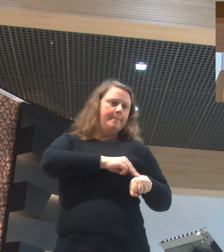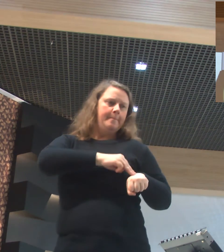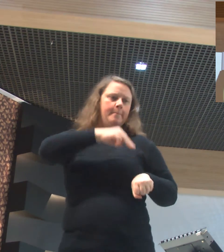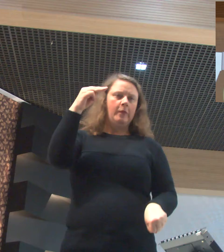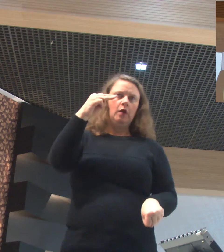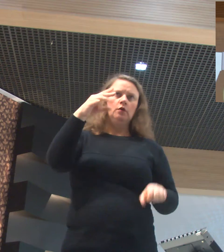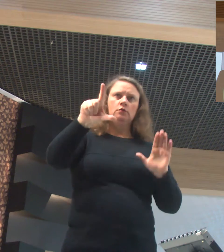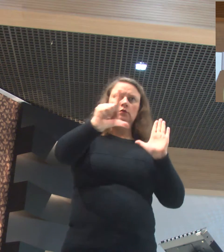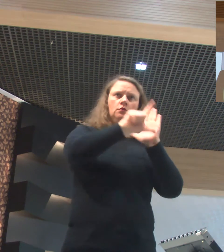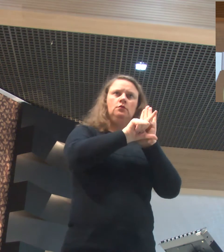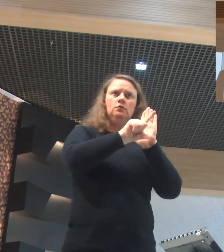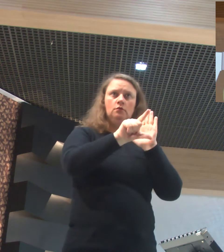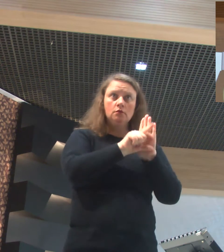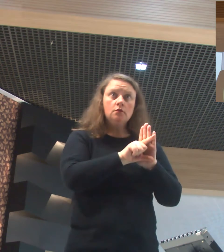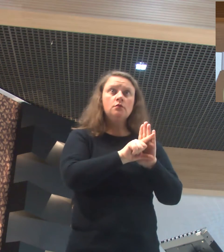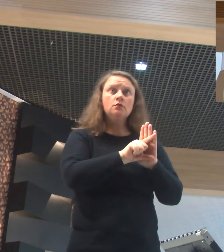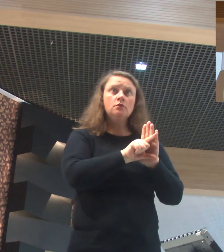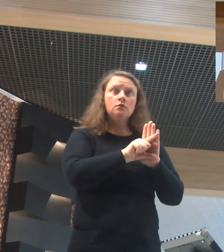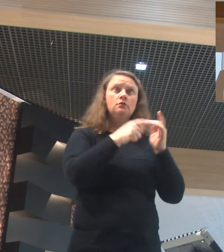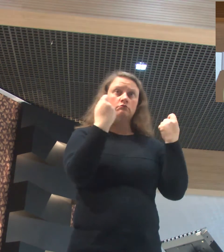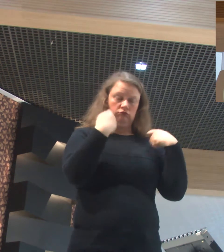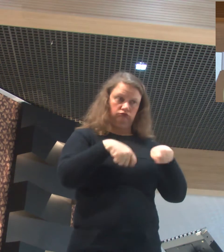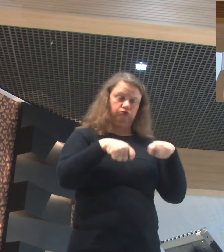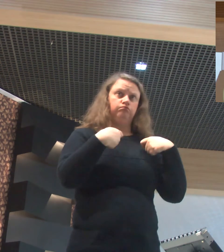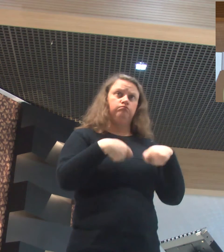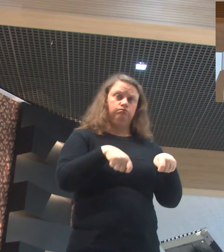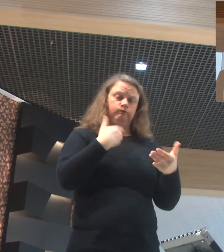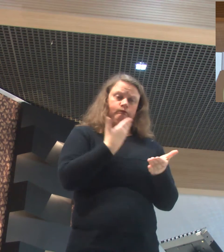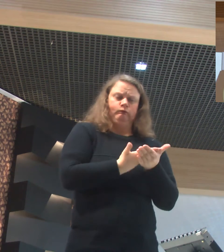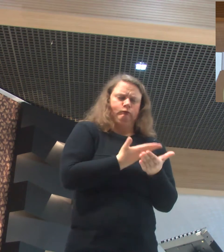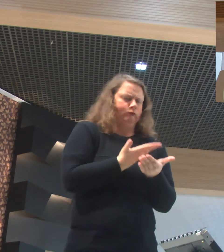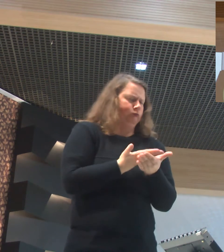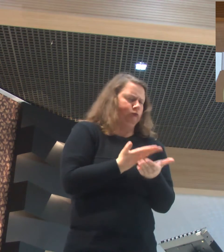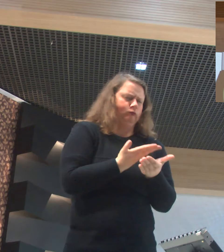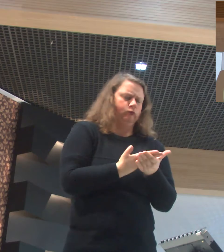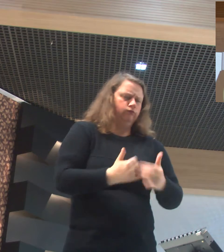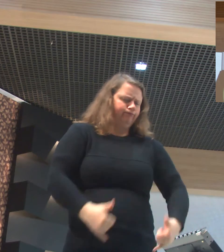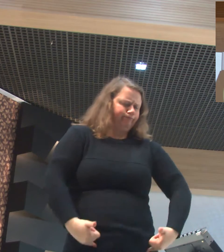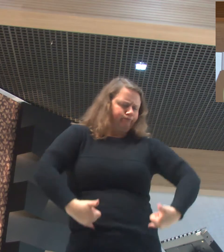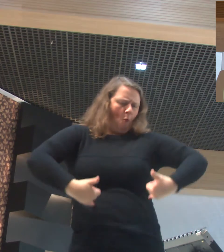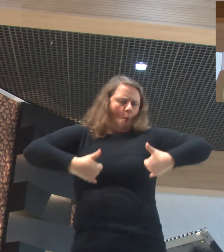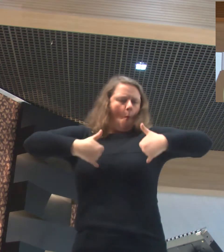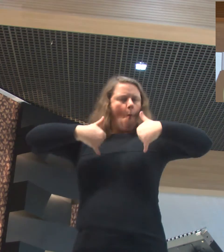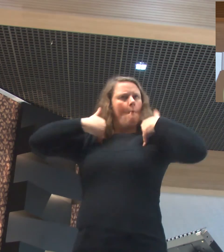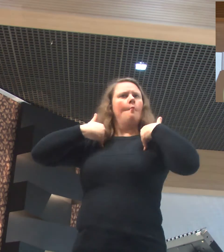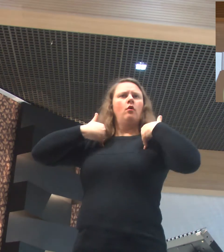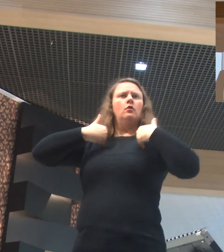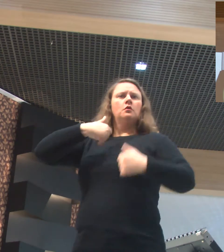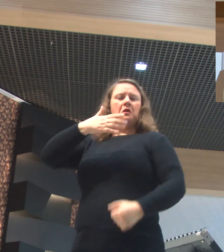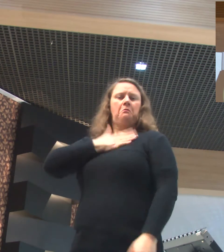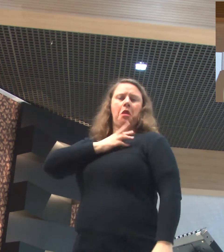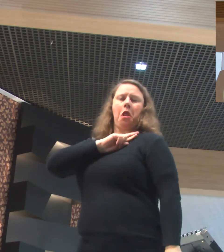mestres dessa lei, então eles tinham muito orgulho da religiosidade